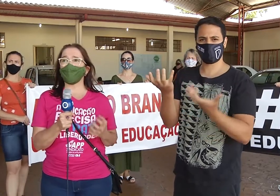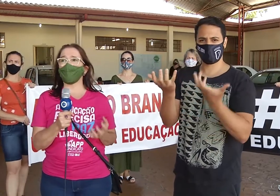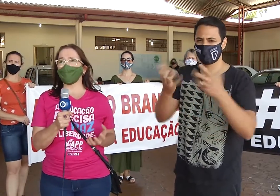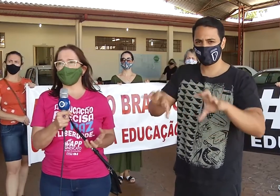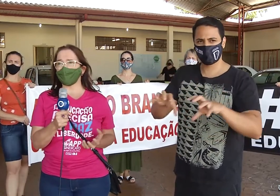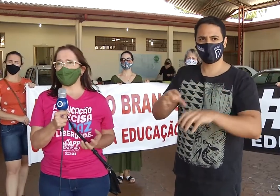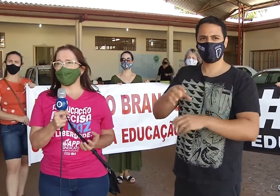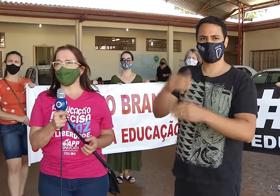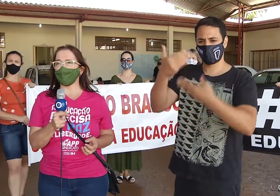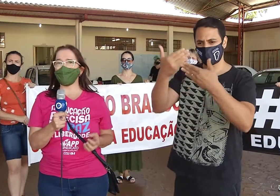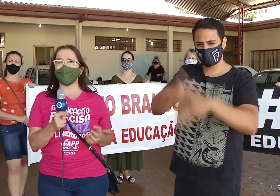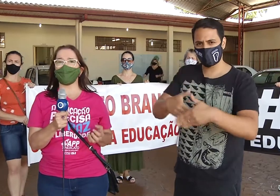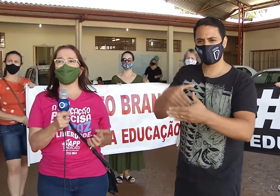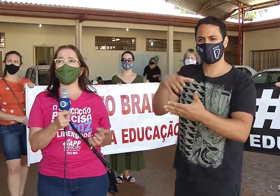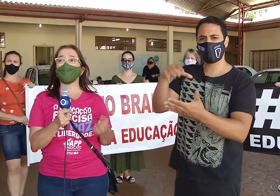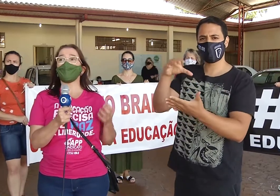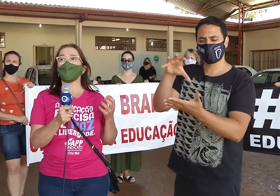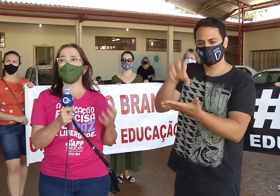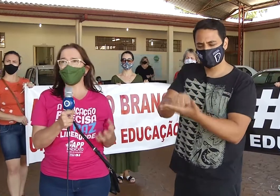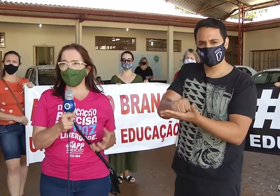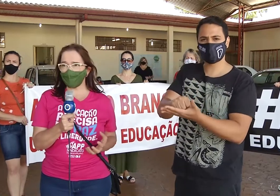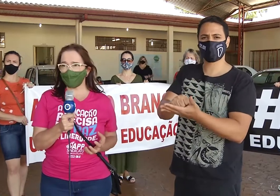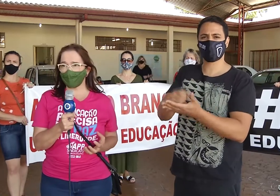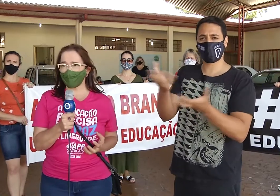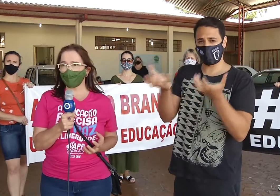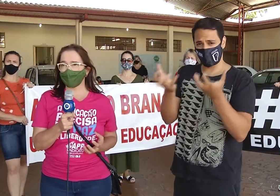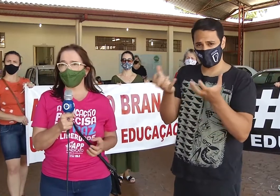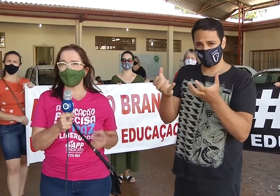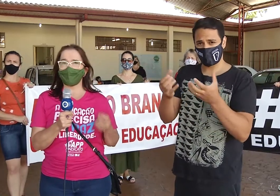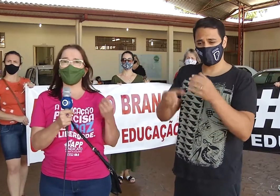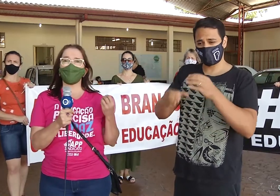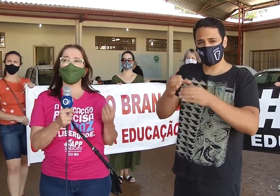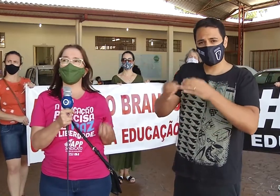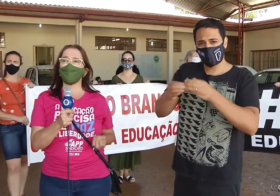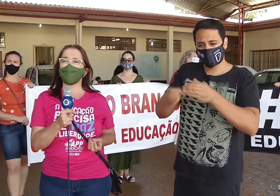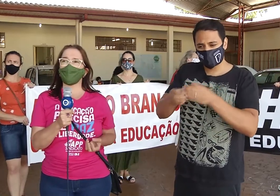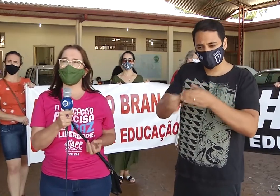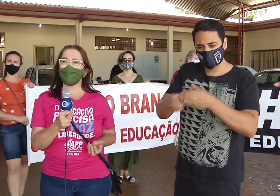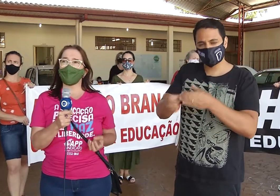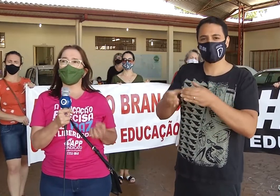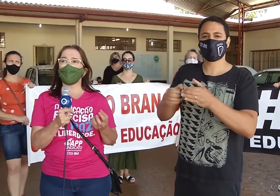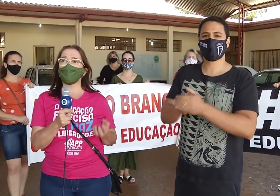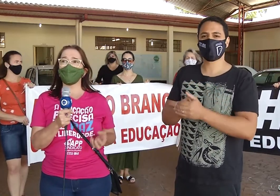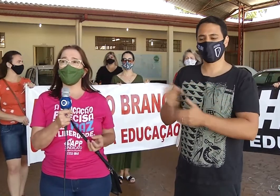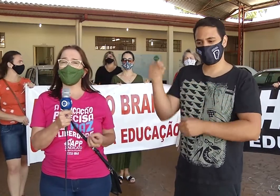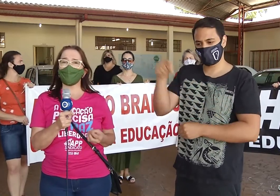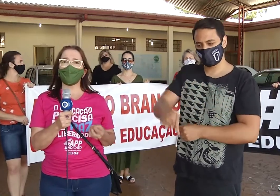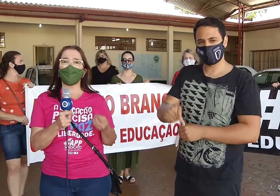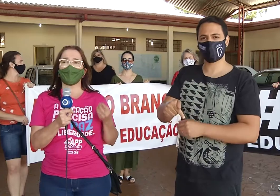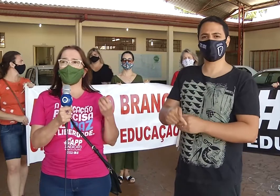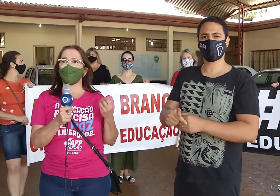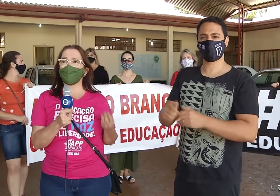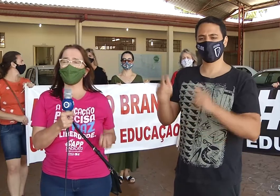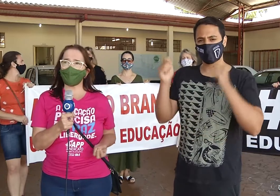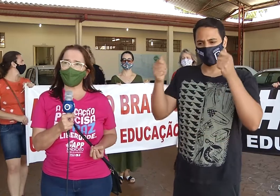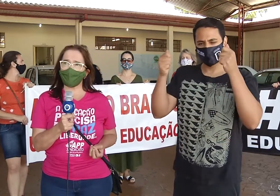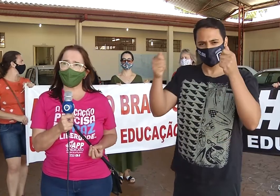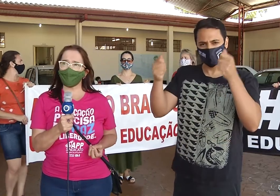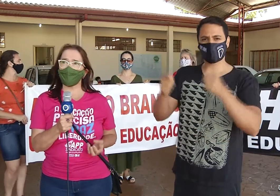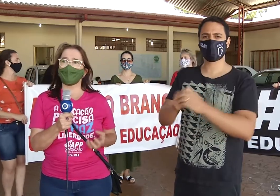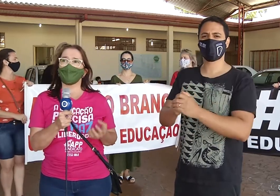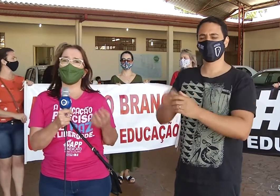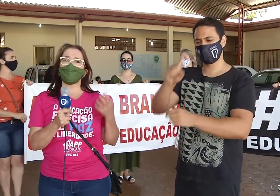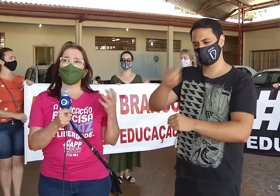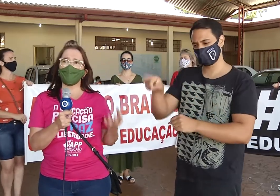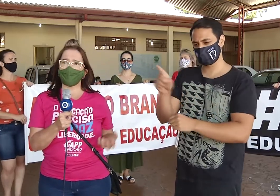provas para contratação, nós queremos concurso público. Então nós estamos aqui reivindicando a